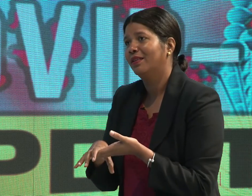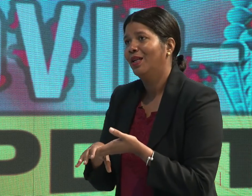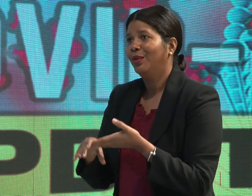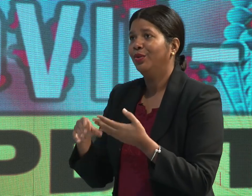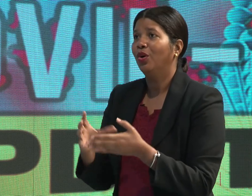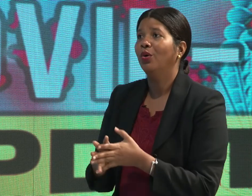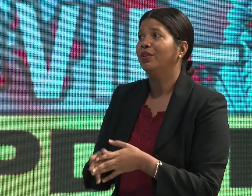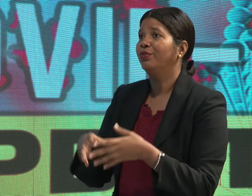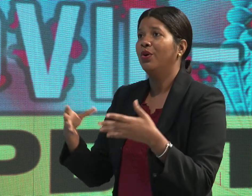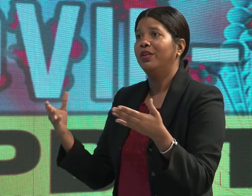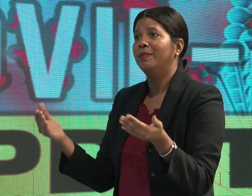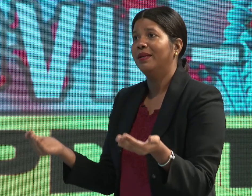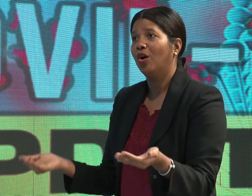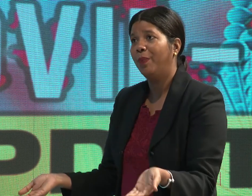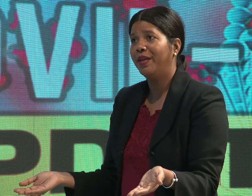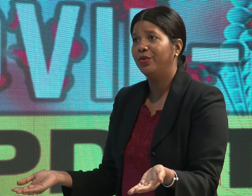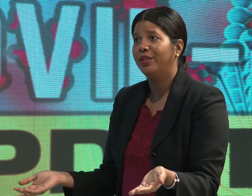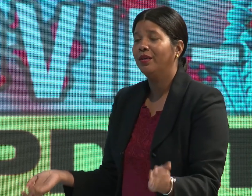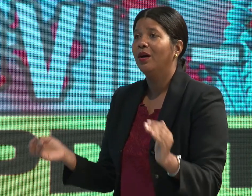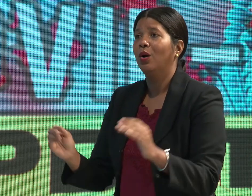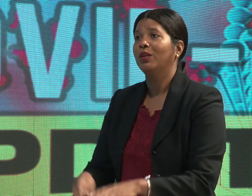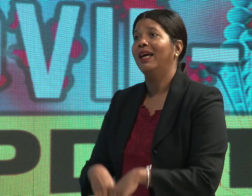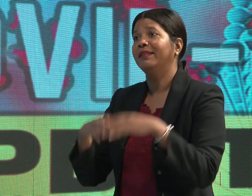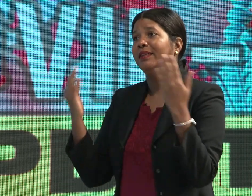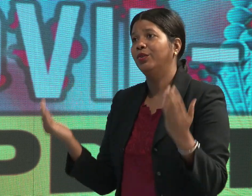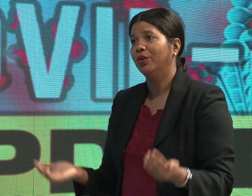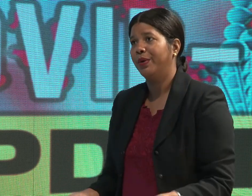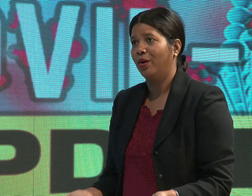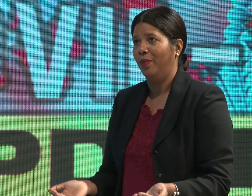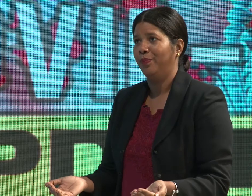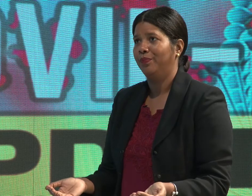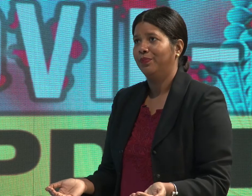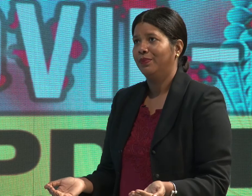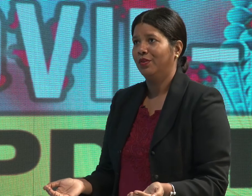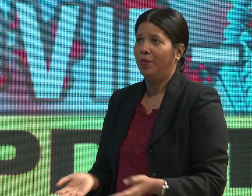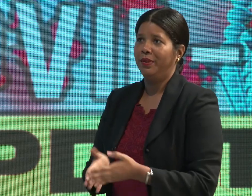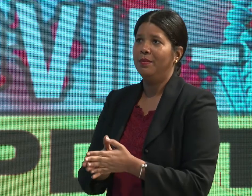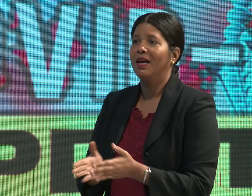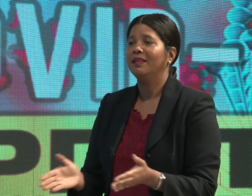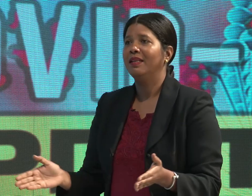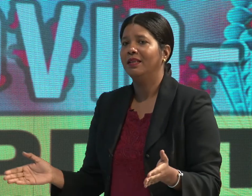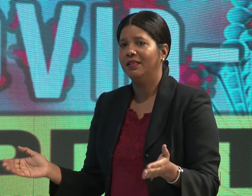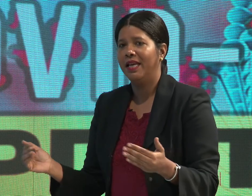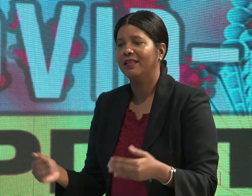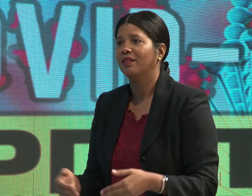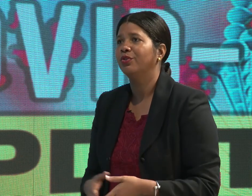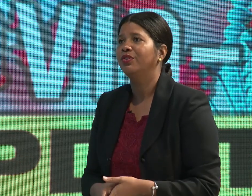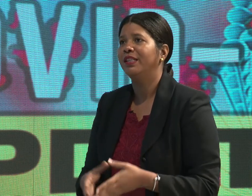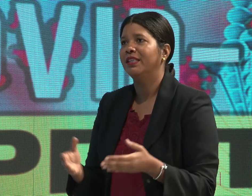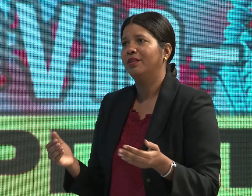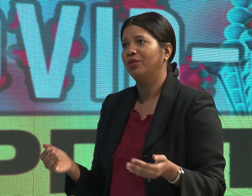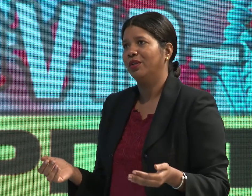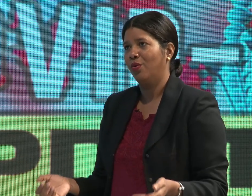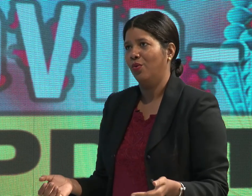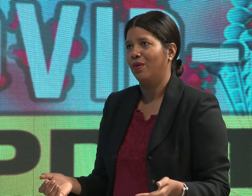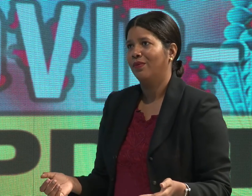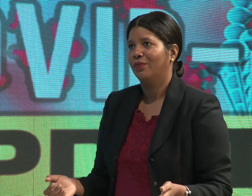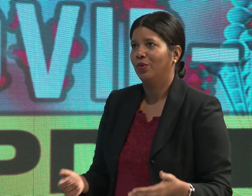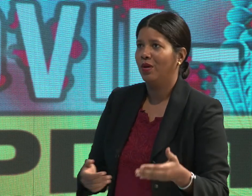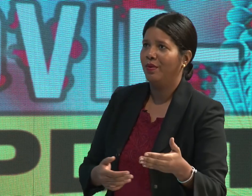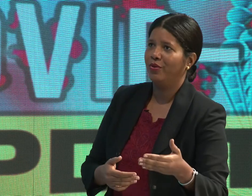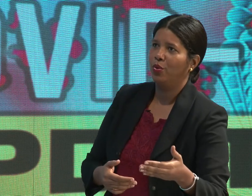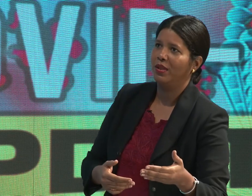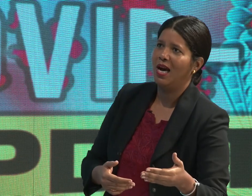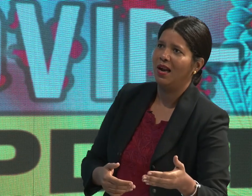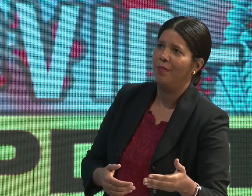is. Dus houdt het volgende maand op in juni, houdt alles natuurlijk weer op. Okay. Dus op de maatregelen, de extra voorzieningen natuurlijk ook.